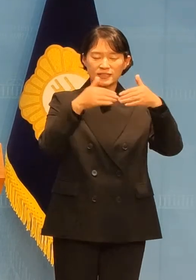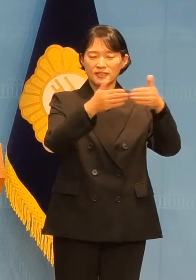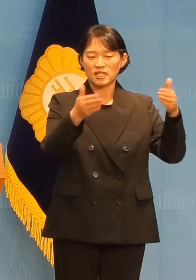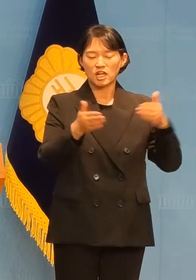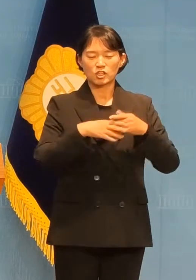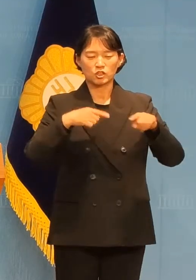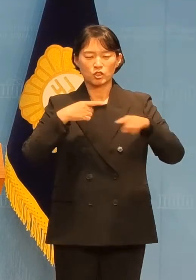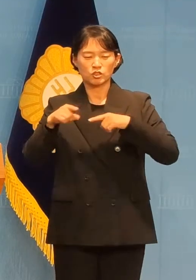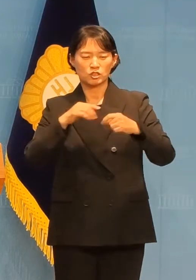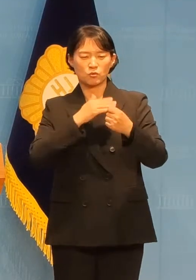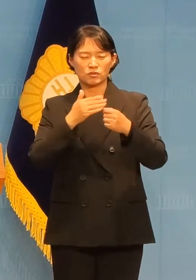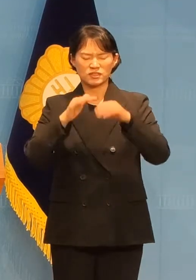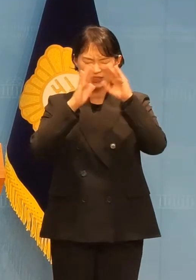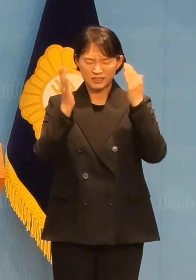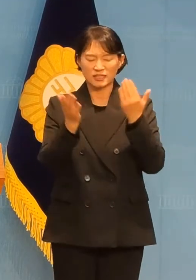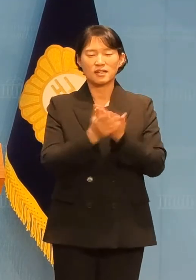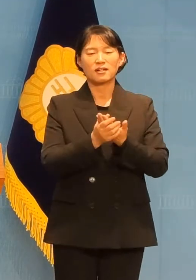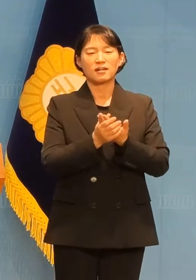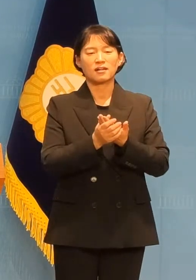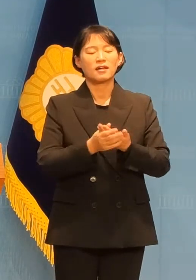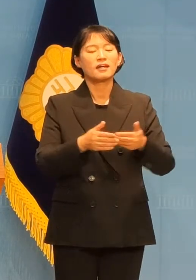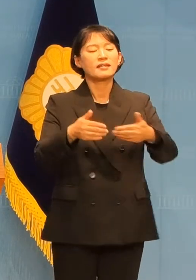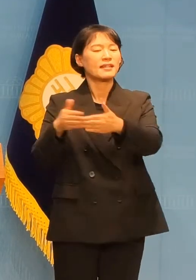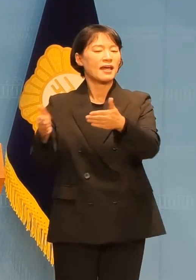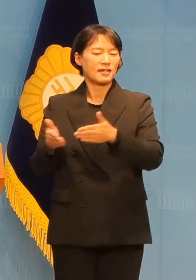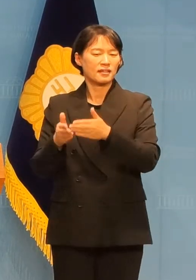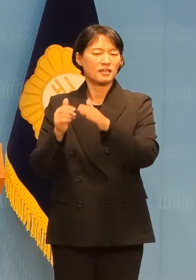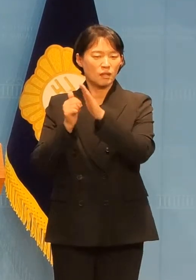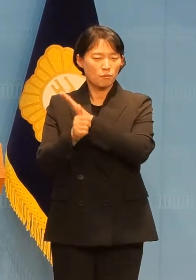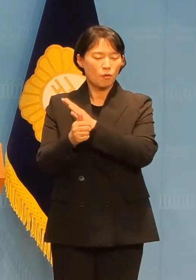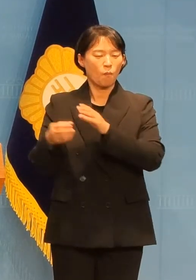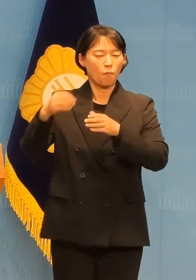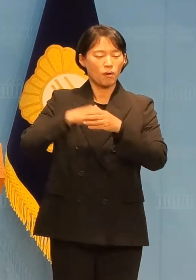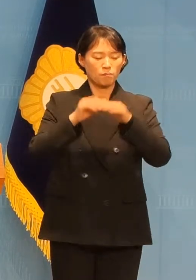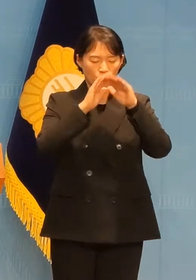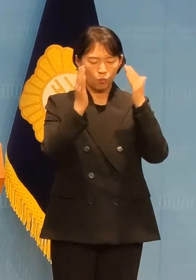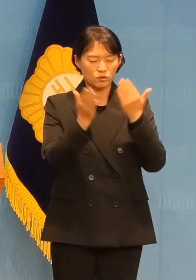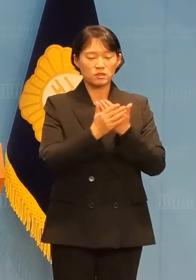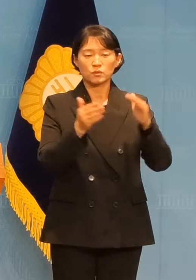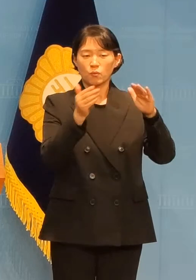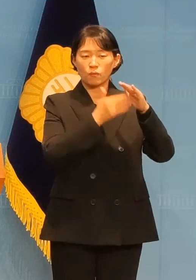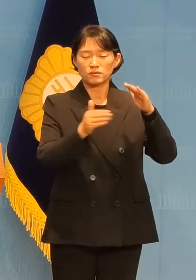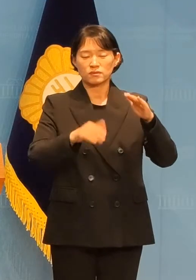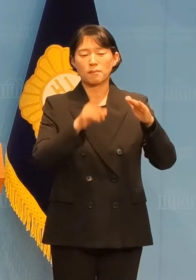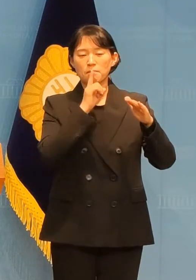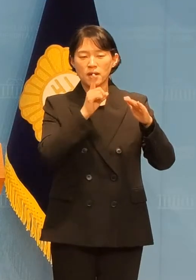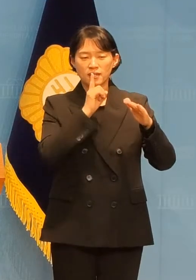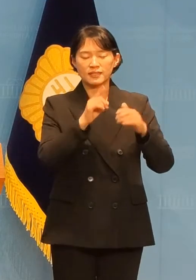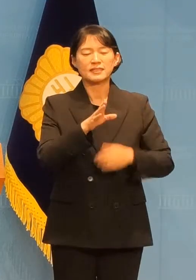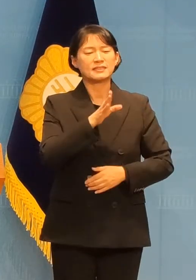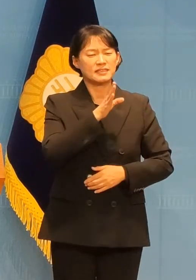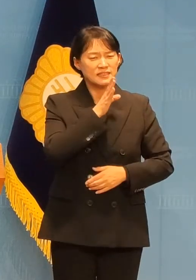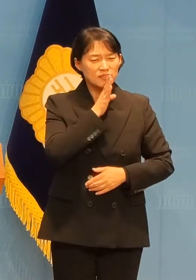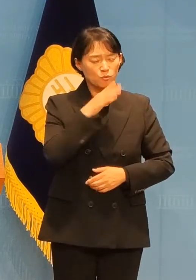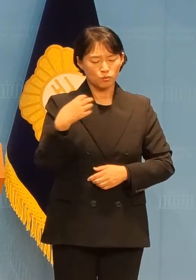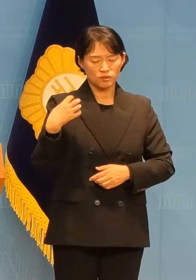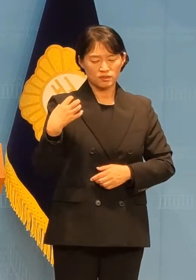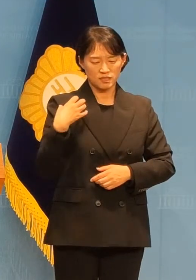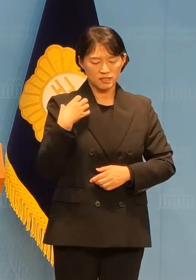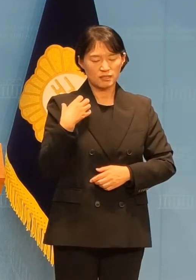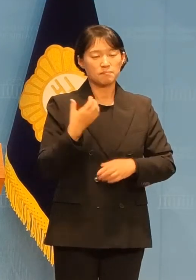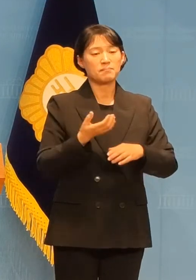정치권 전반에 걸쳐 당대표를 포함한 모든 공적 발언이 사실과 책임